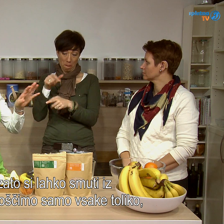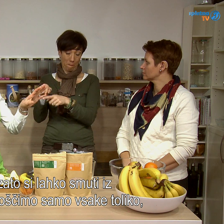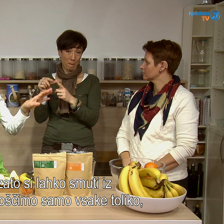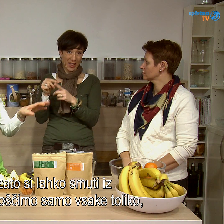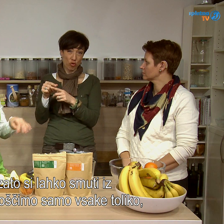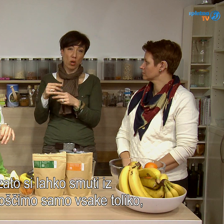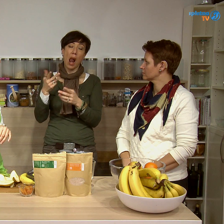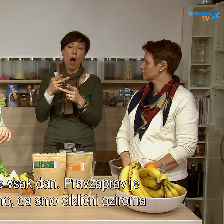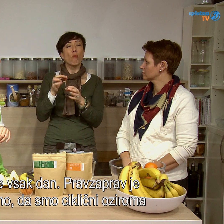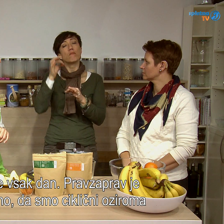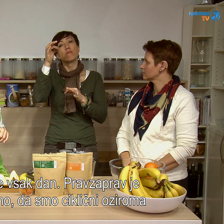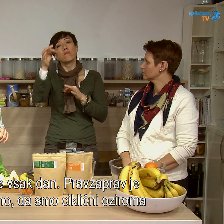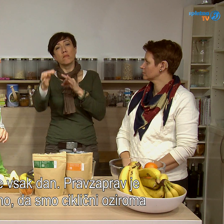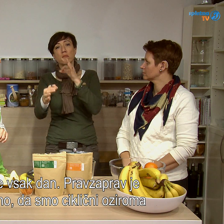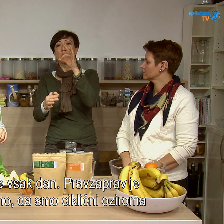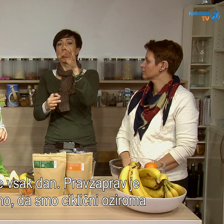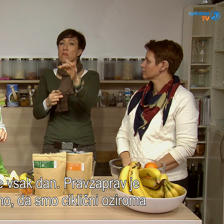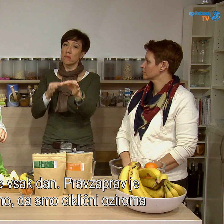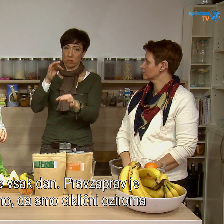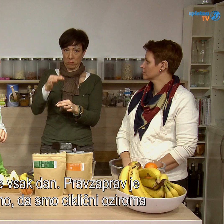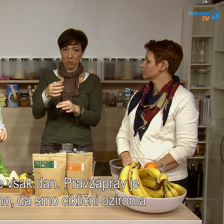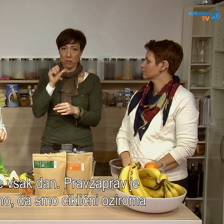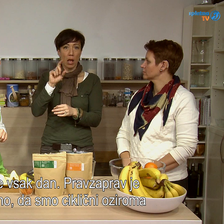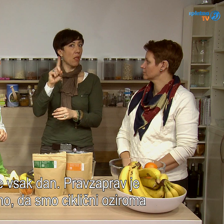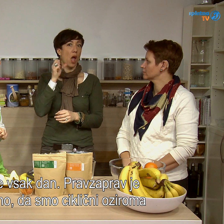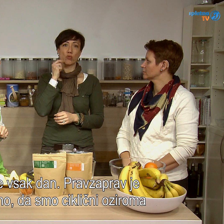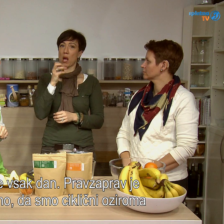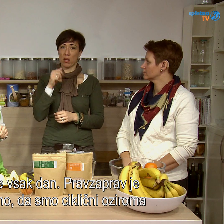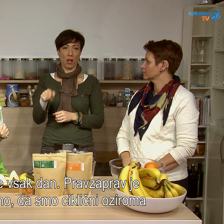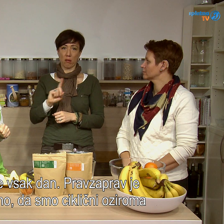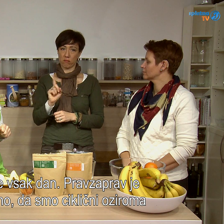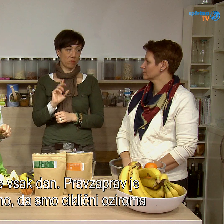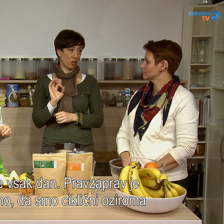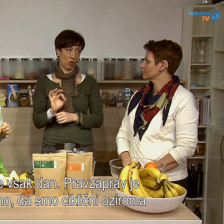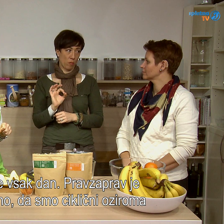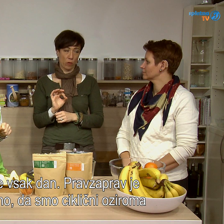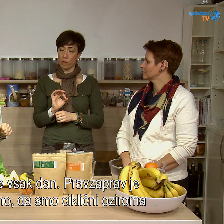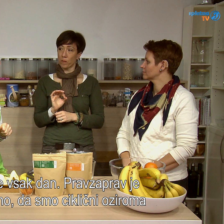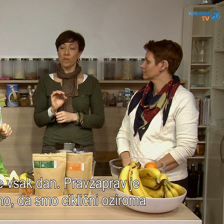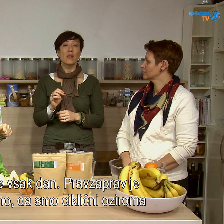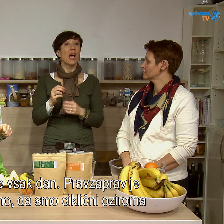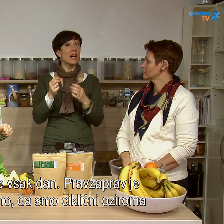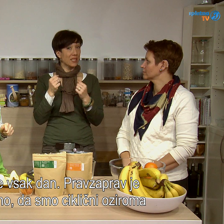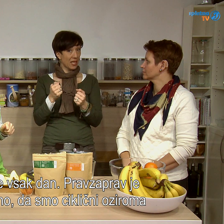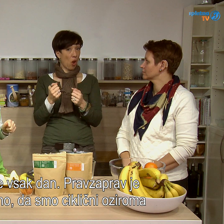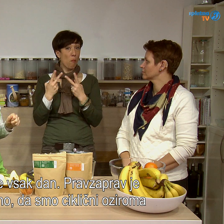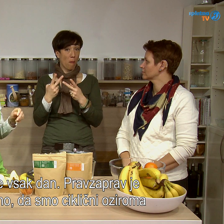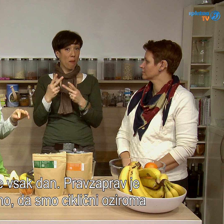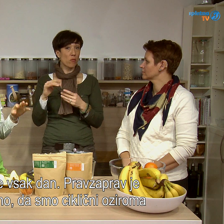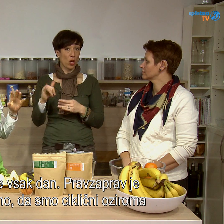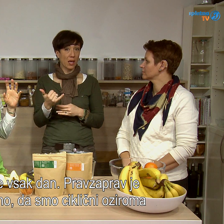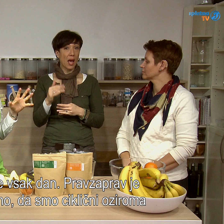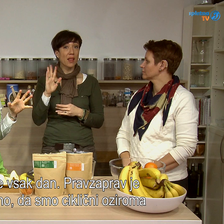samo vsake toliko, nikakor pa ne vsak dan. Pravzaprav je zelo pomembno,